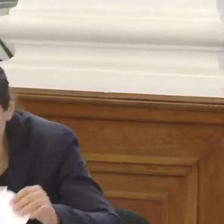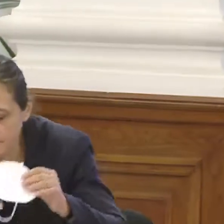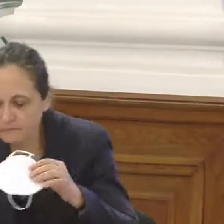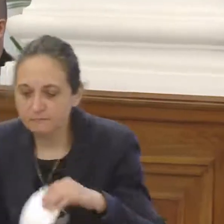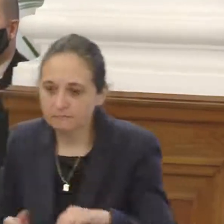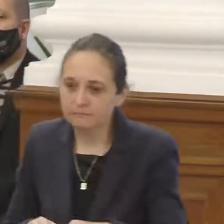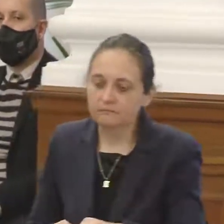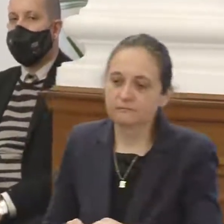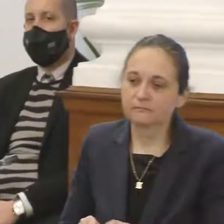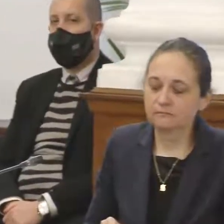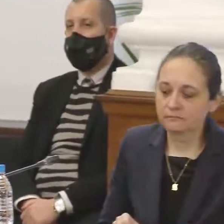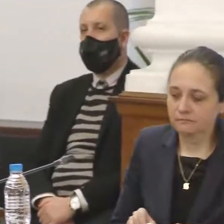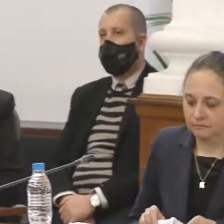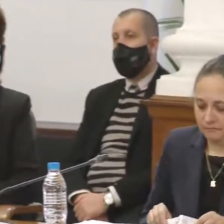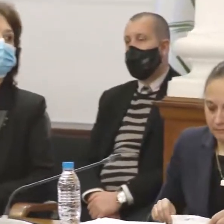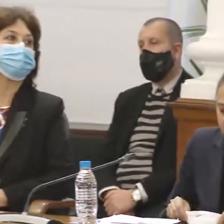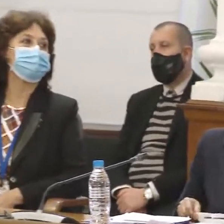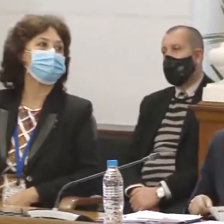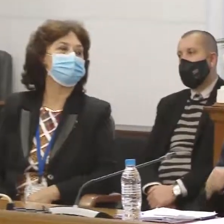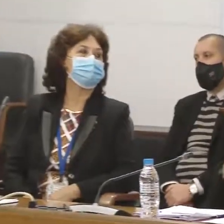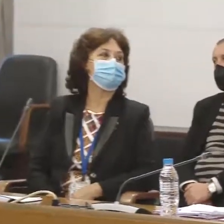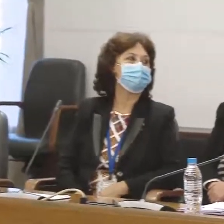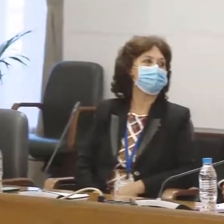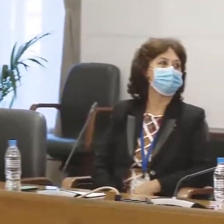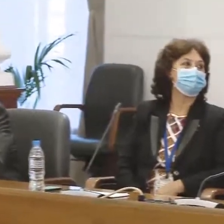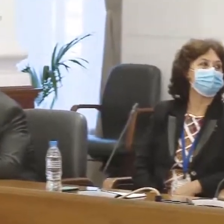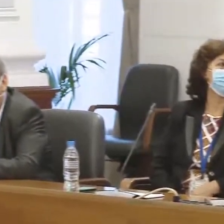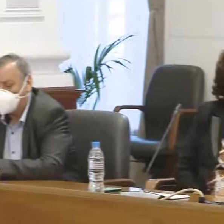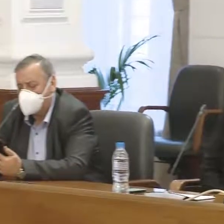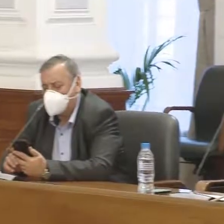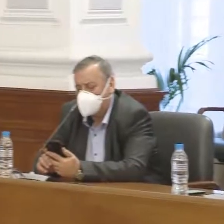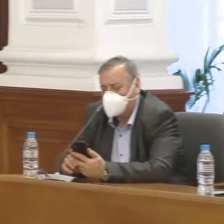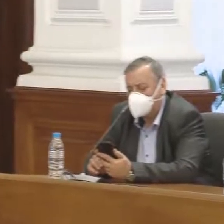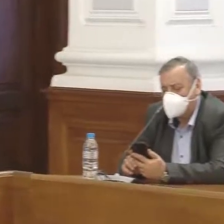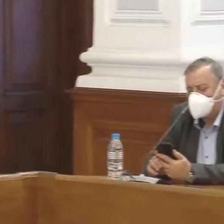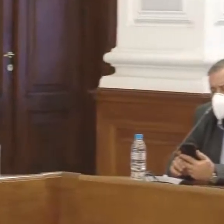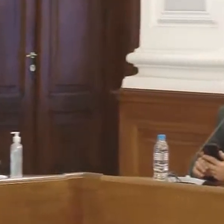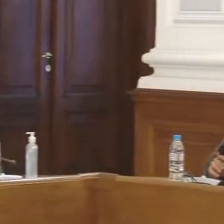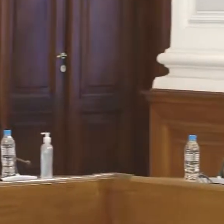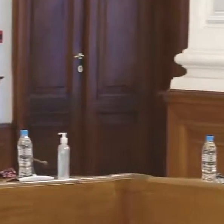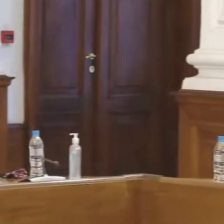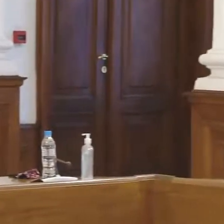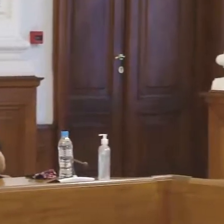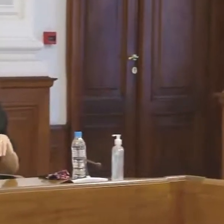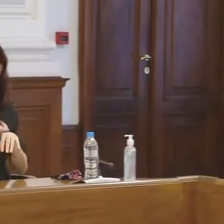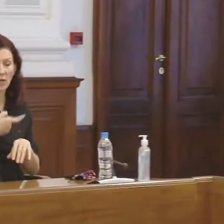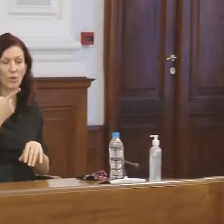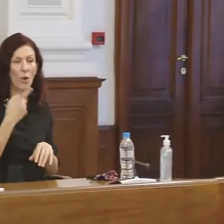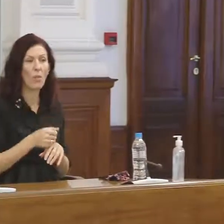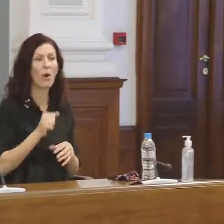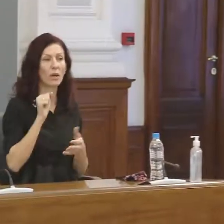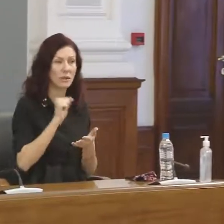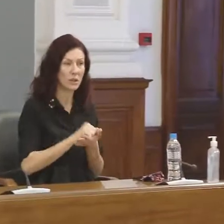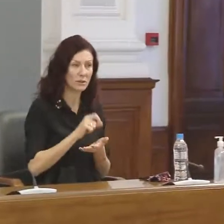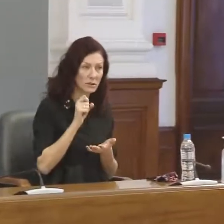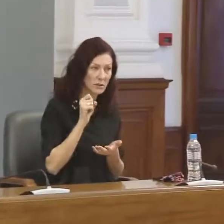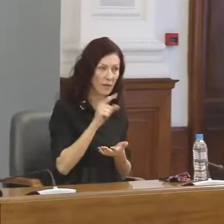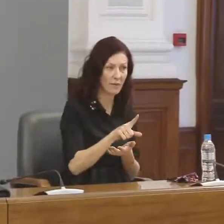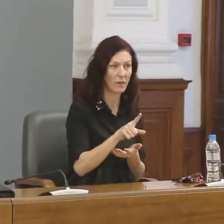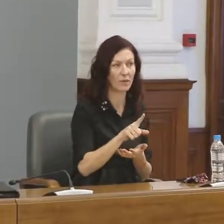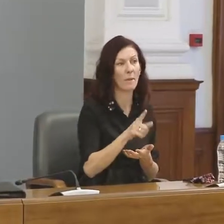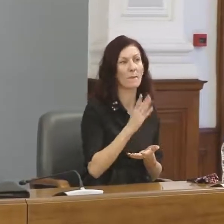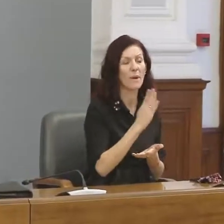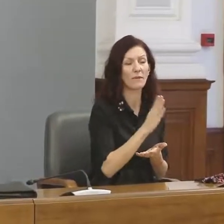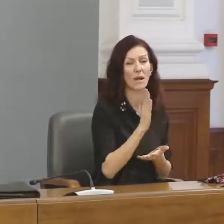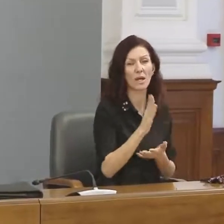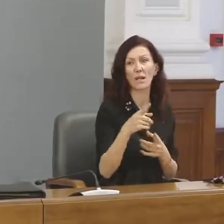и насоките, по които личните лекари ще могат да издават направления за тестове? Решихте ли какви тестове ще могат да